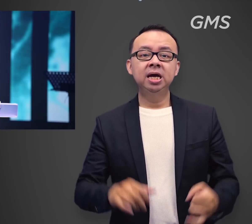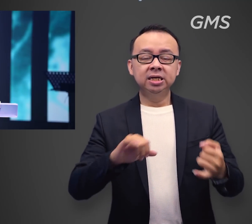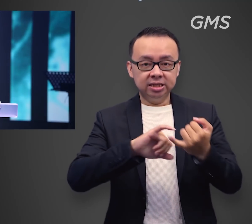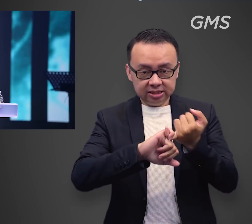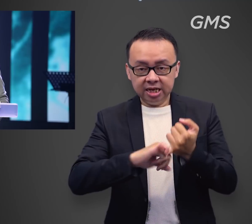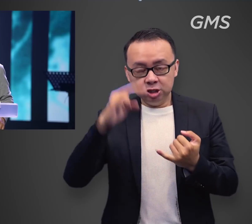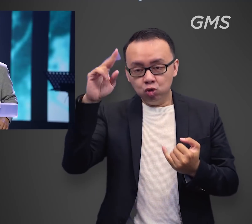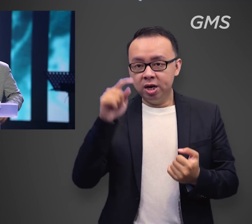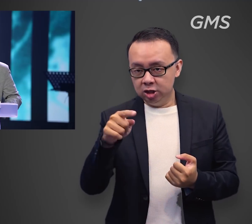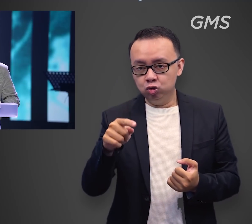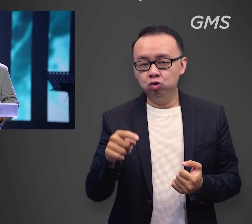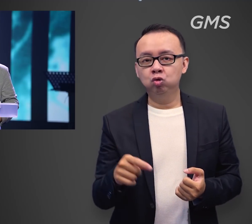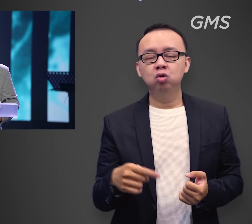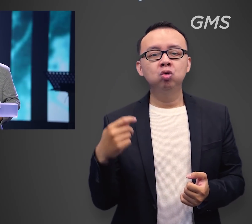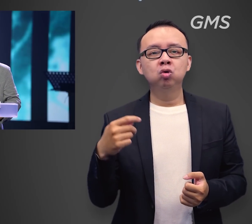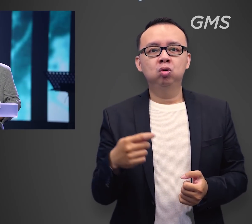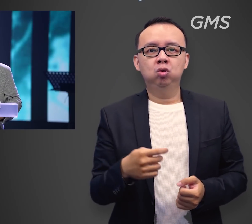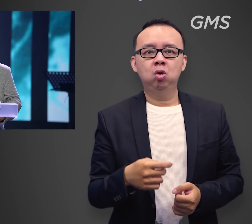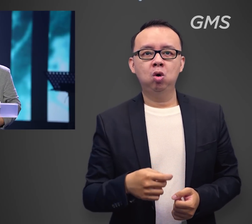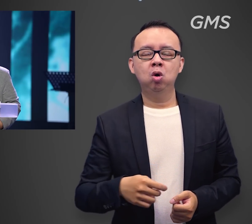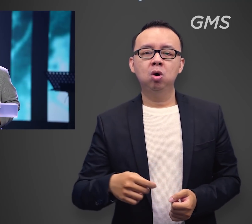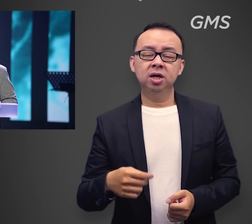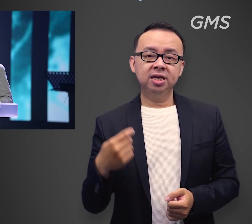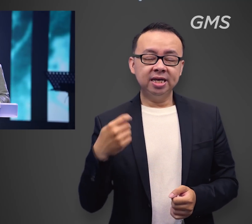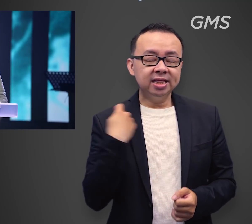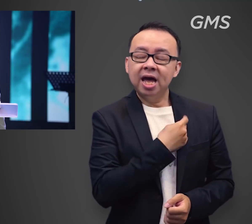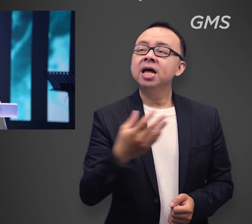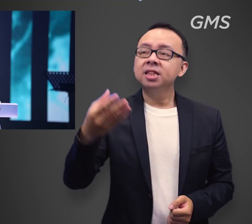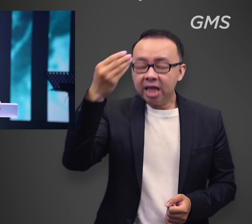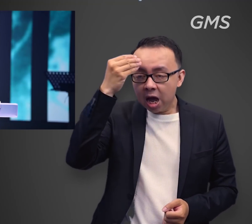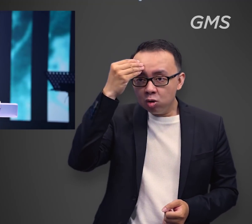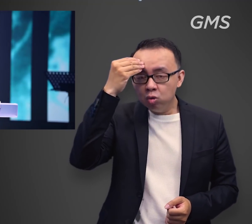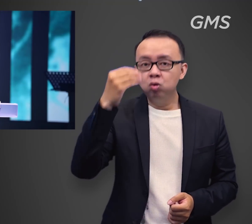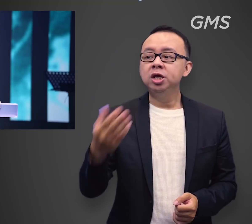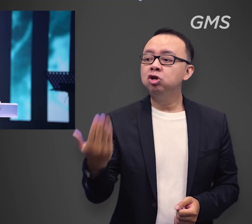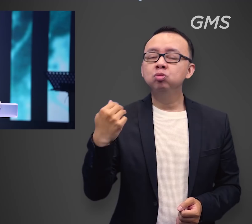kita. Janji Tuhan itu membangun sebuah visi dalam hidup Anda.